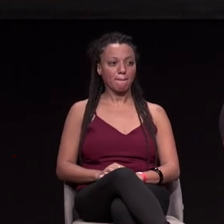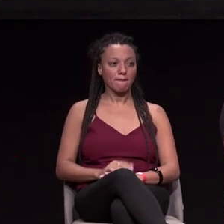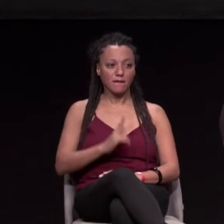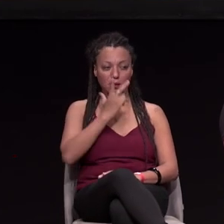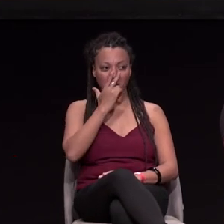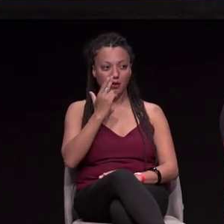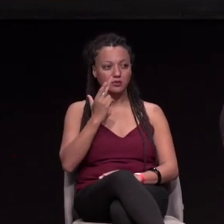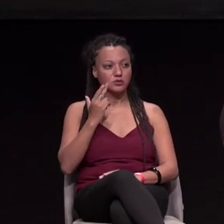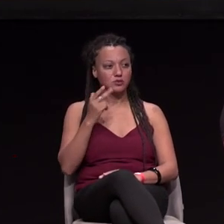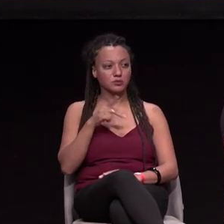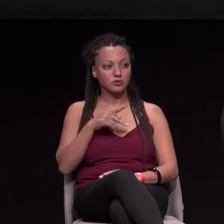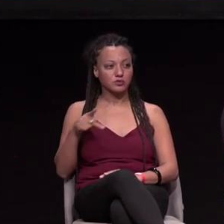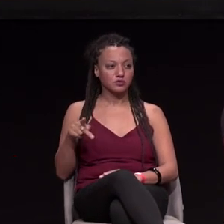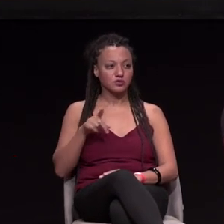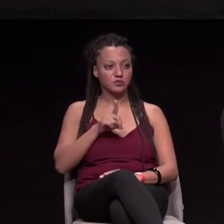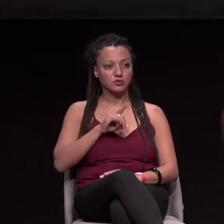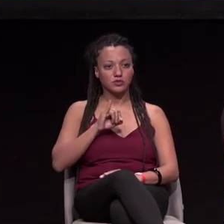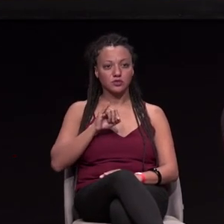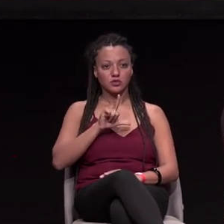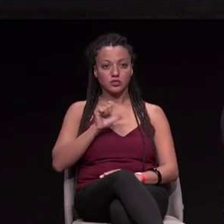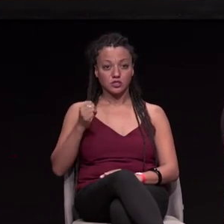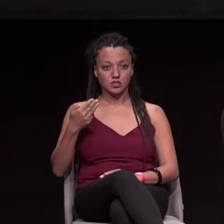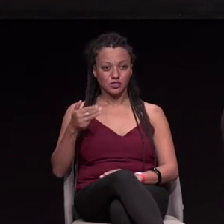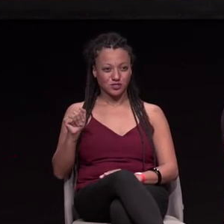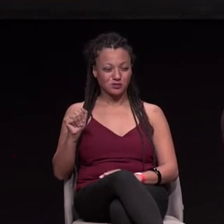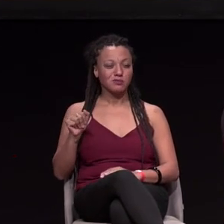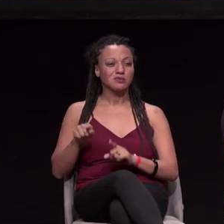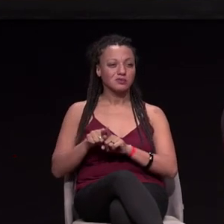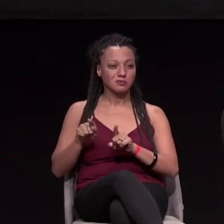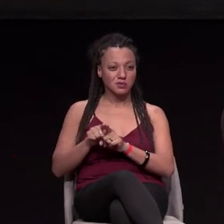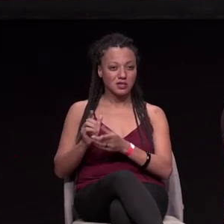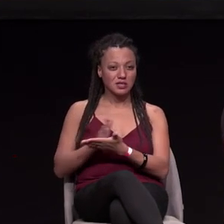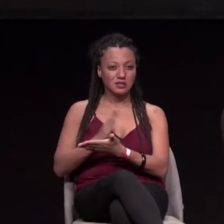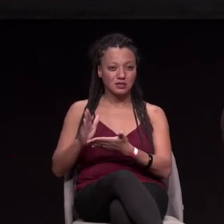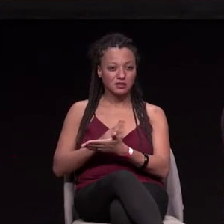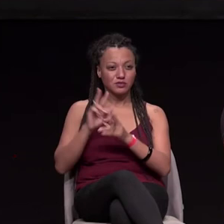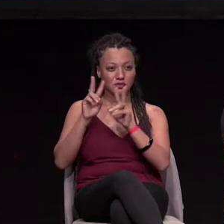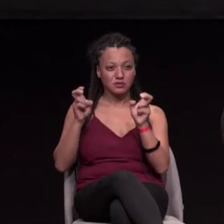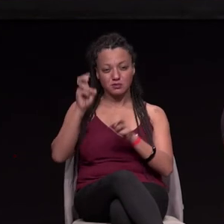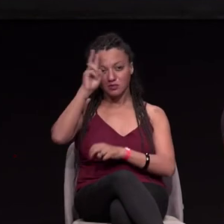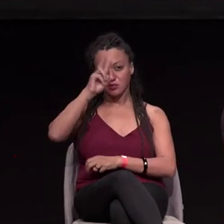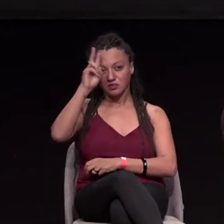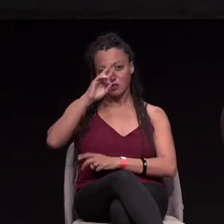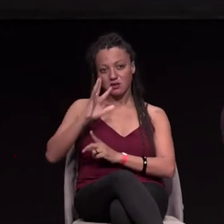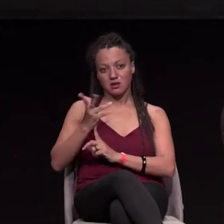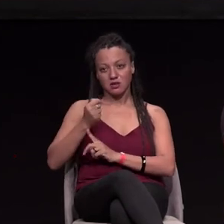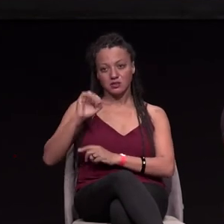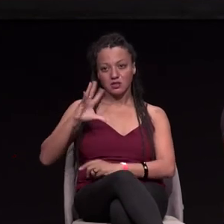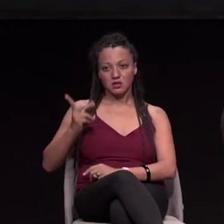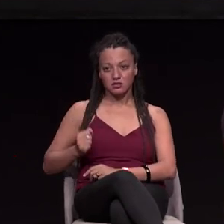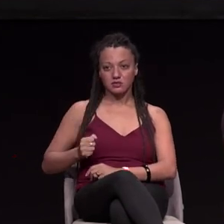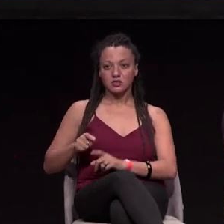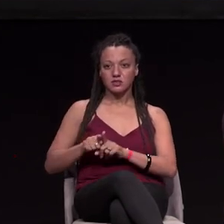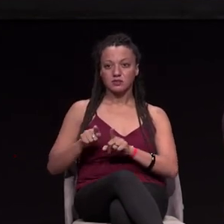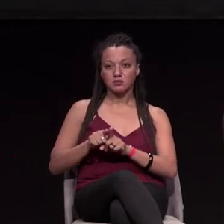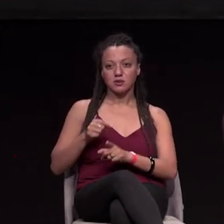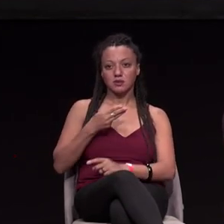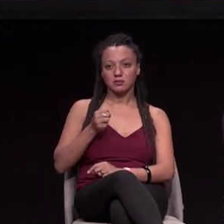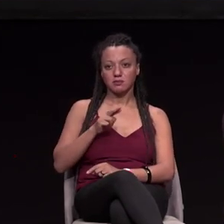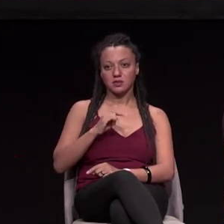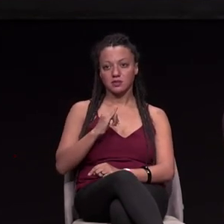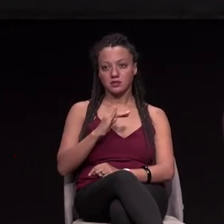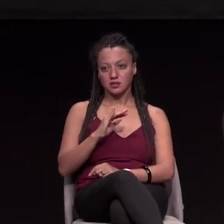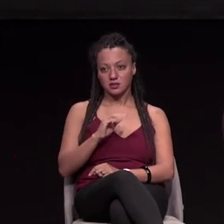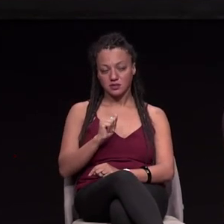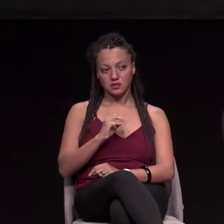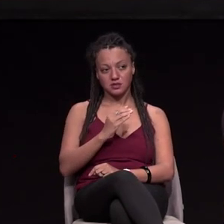professora dilma de melo silva também ela vai ter um livro história da arte africana e depois como merecia calaça